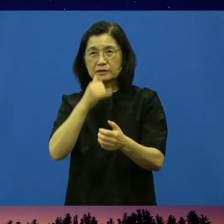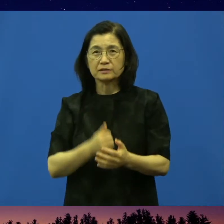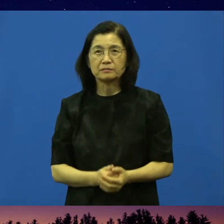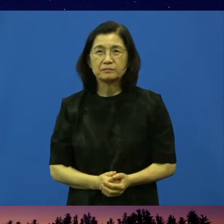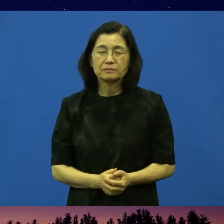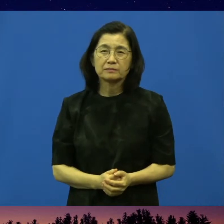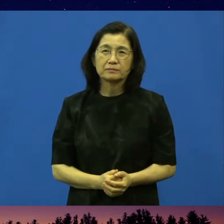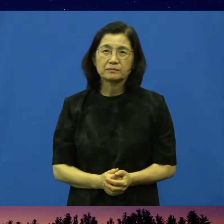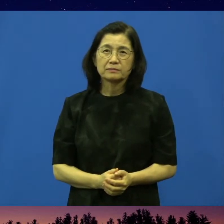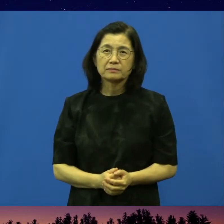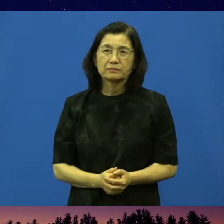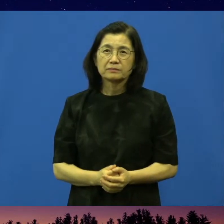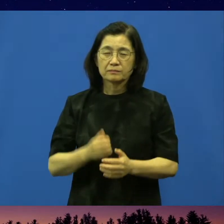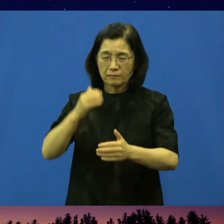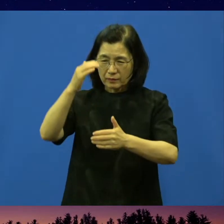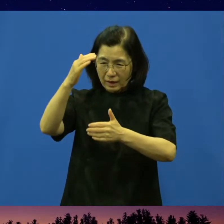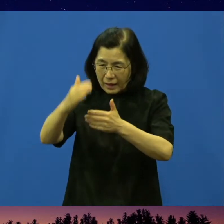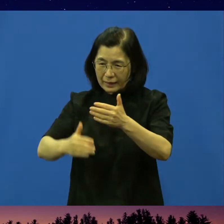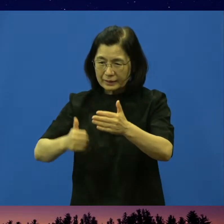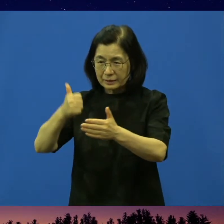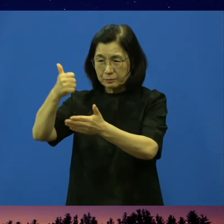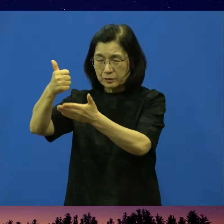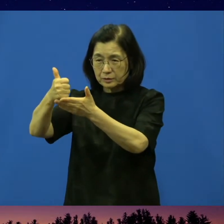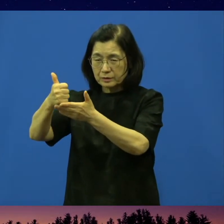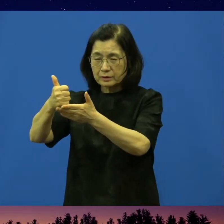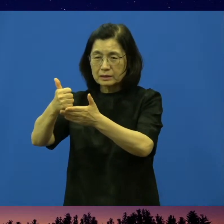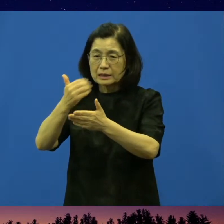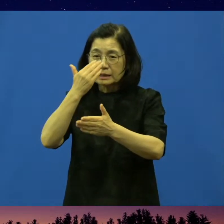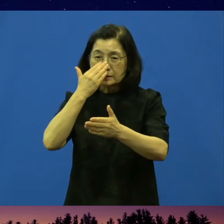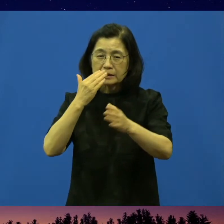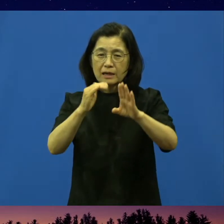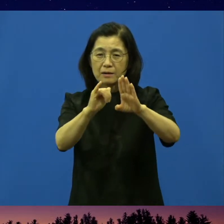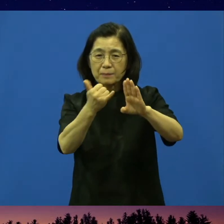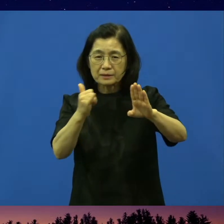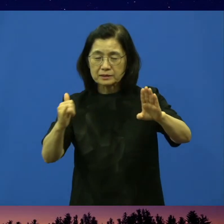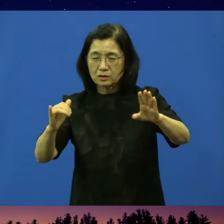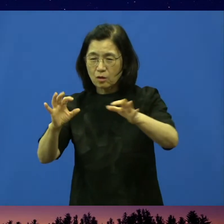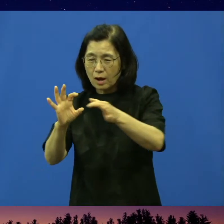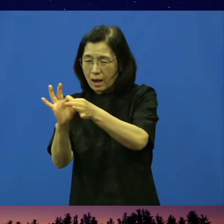하나님과 관계를 맺기로, 하나님은 그 백성과 관계를 맺기로 하죠.